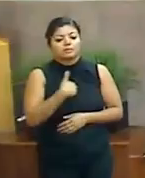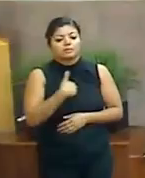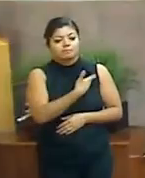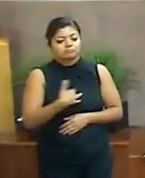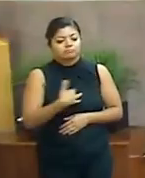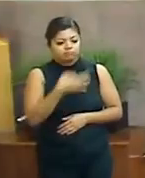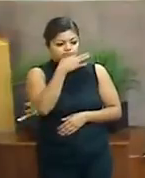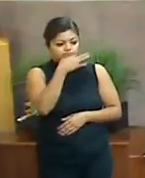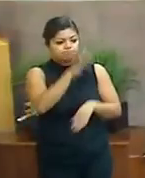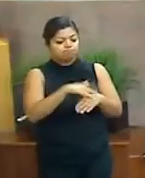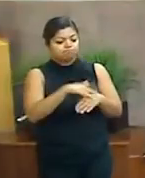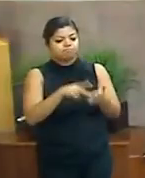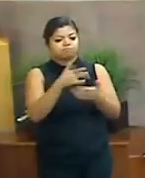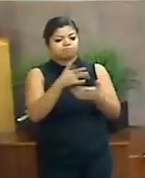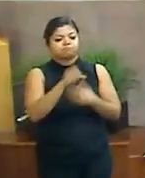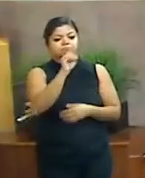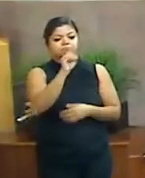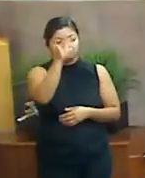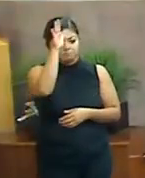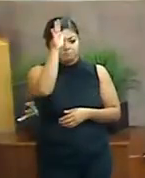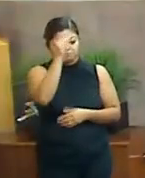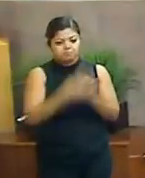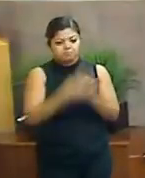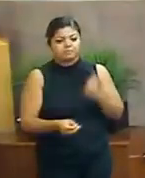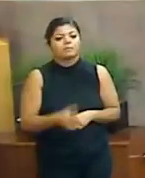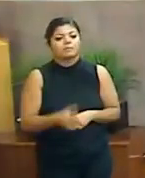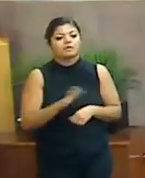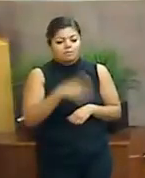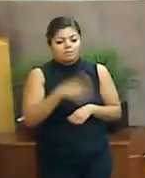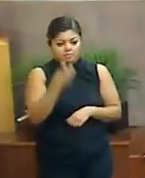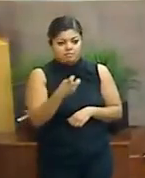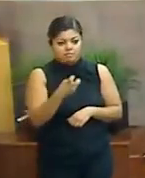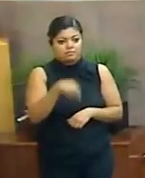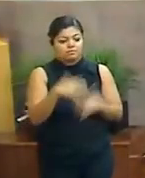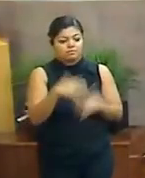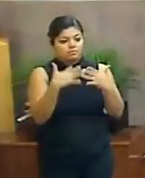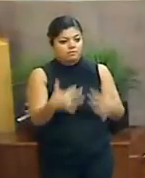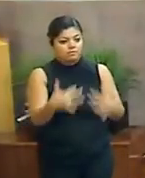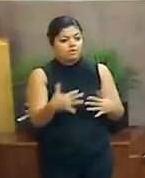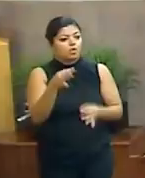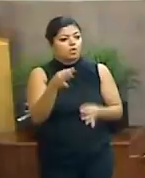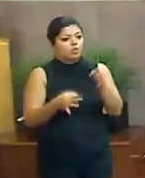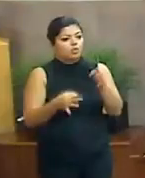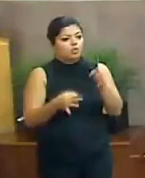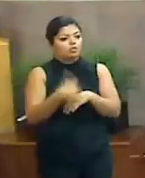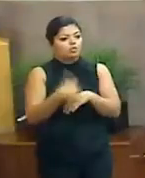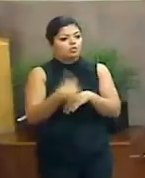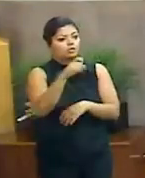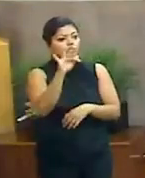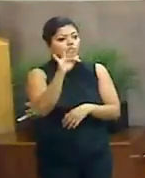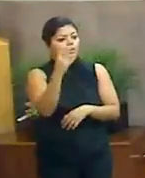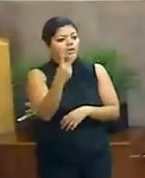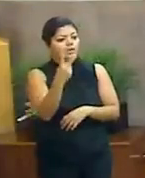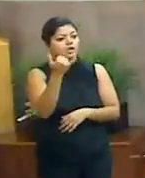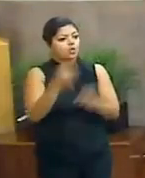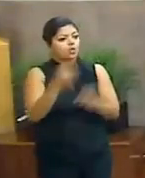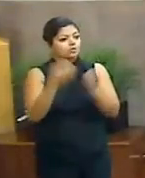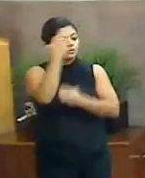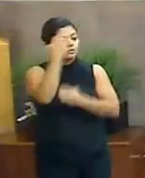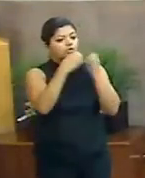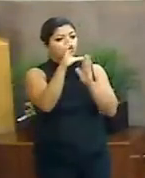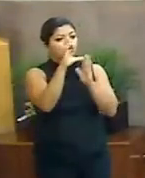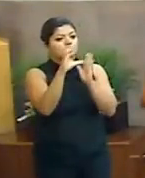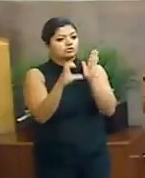los proyectos fueron aprobados por una en consecuencia esta sala ración de servicios ciudadanos 142 y el juicio de visión